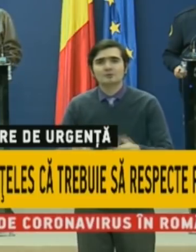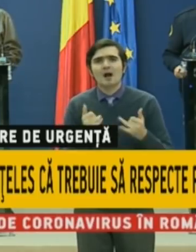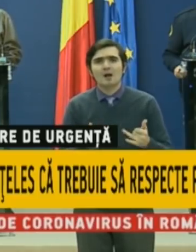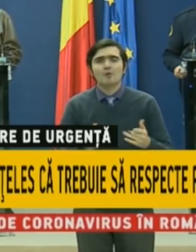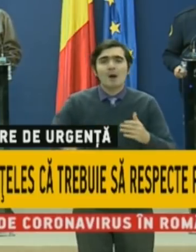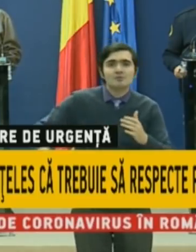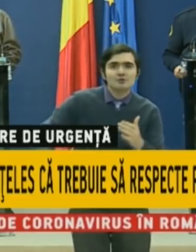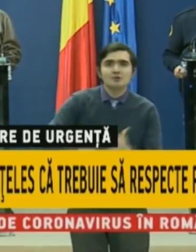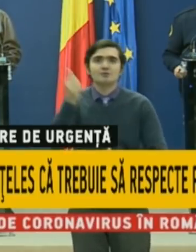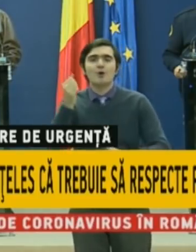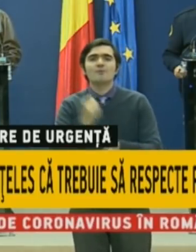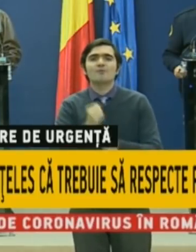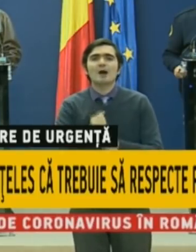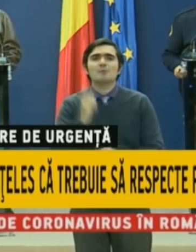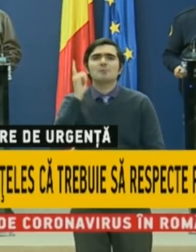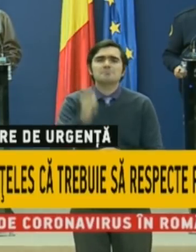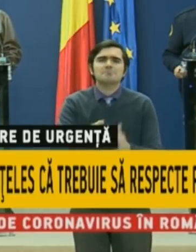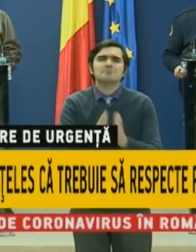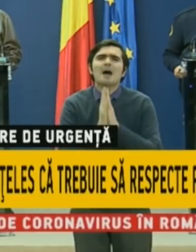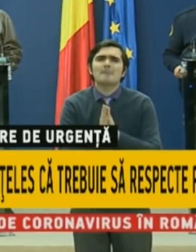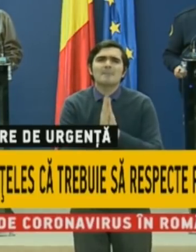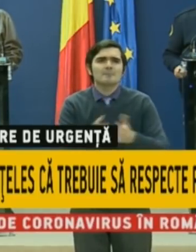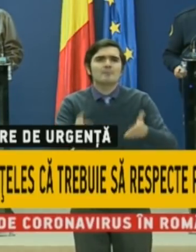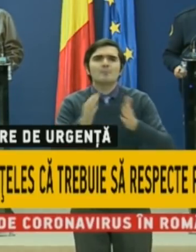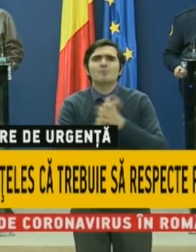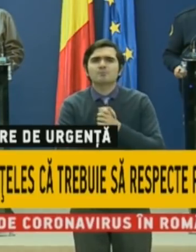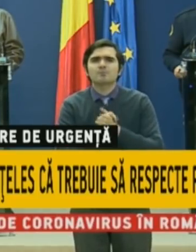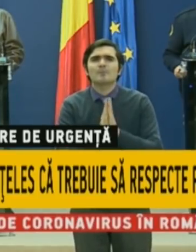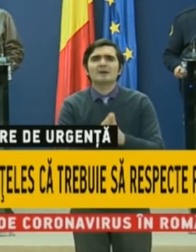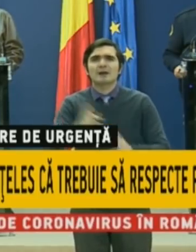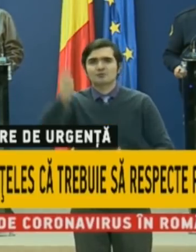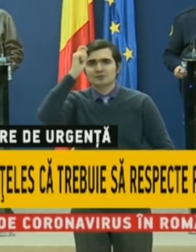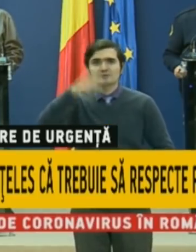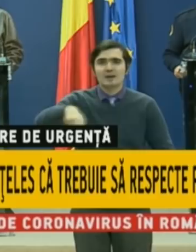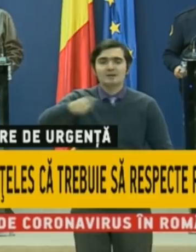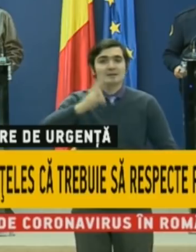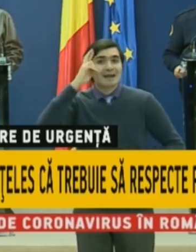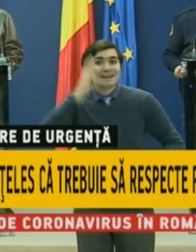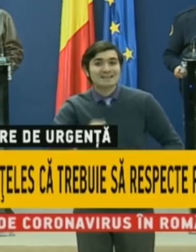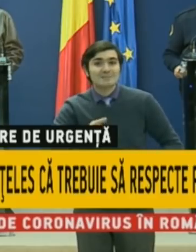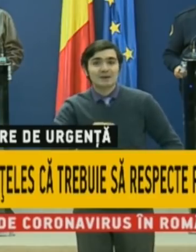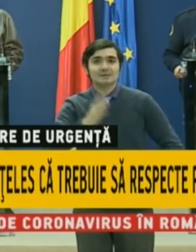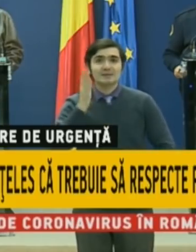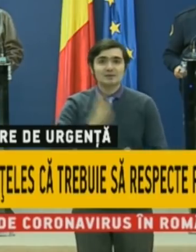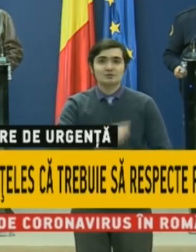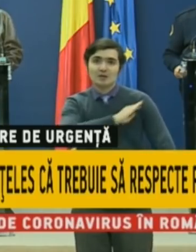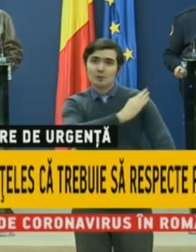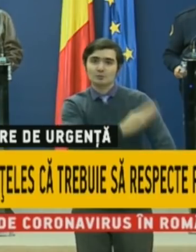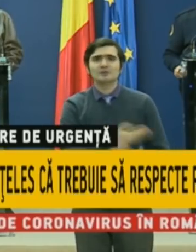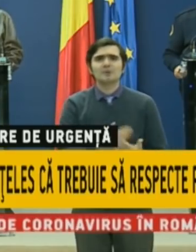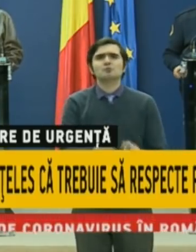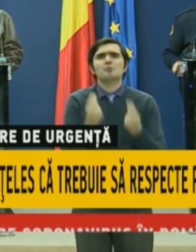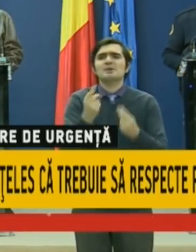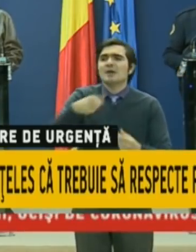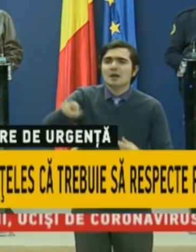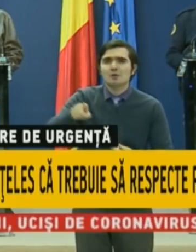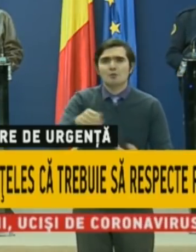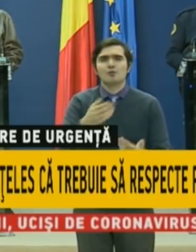un nou apel la cetățeni să respecte deciziile autorităților pentru binele lor și al celor dragi